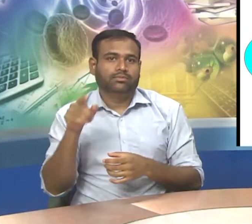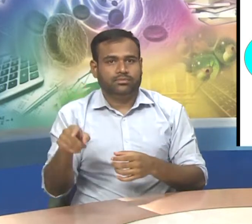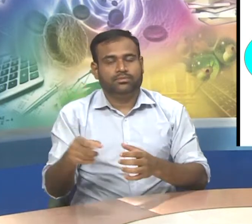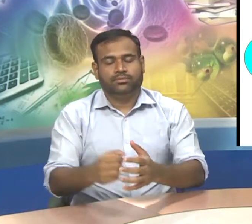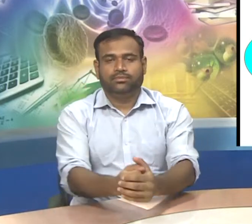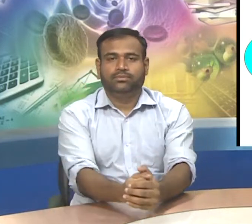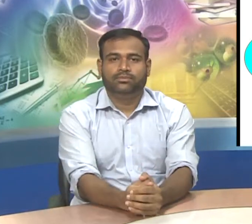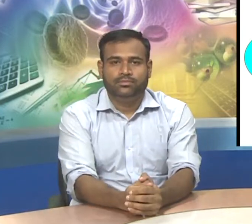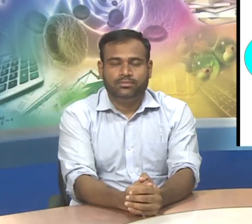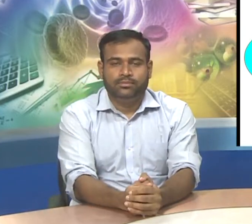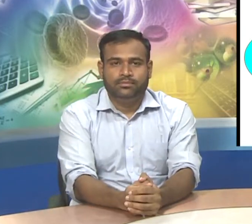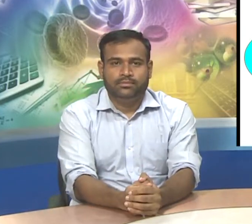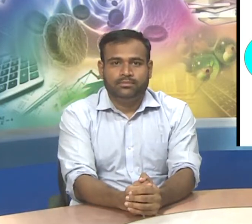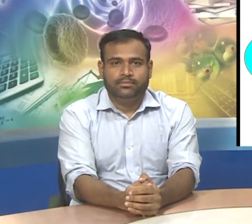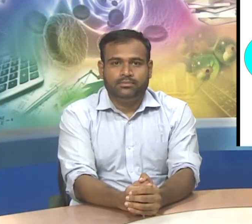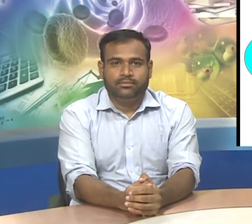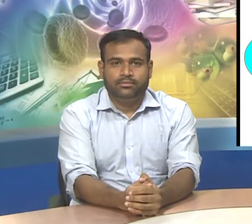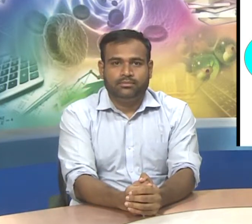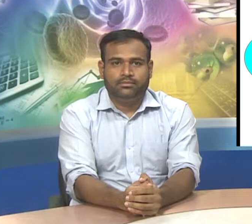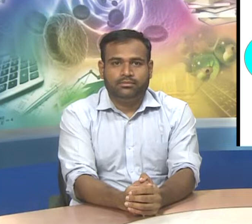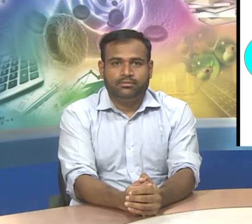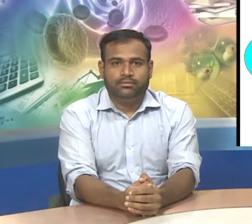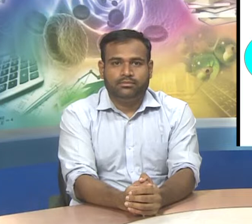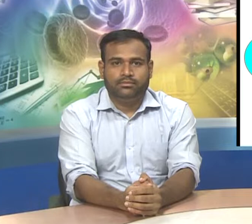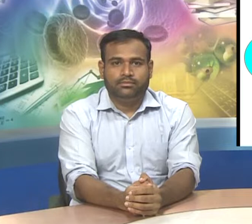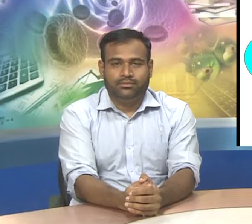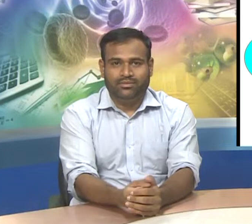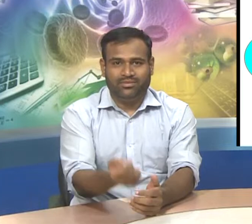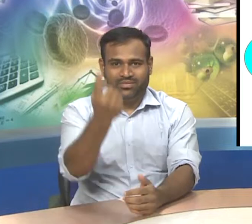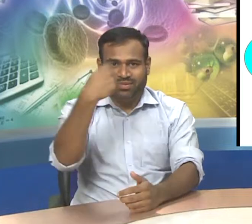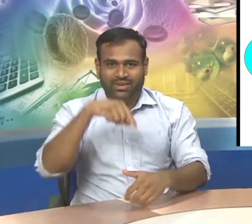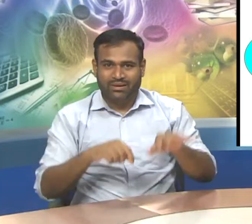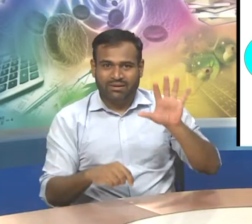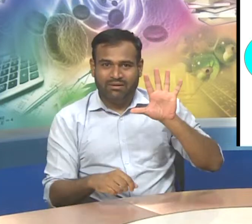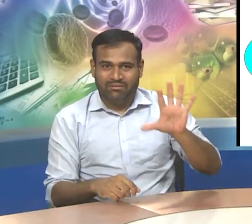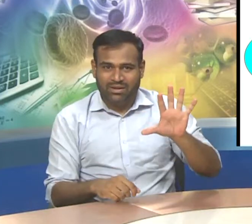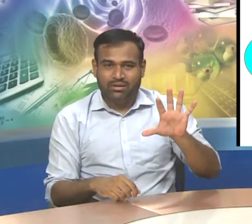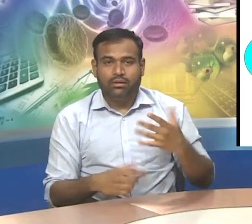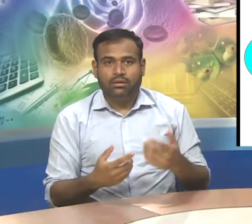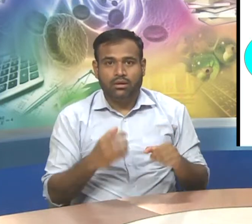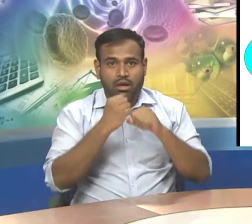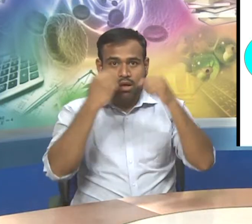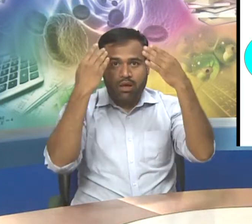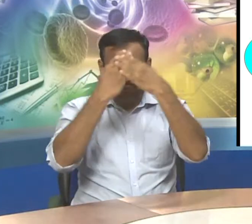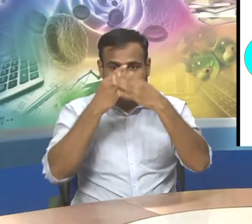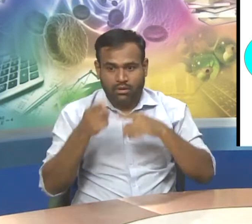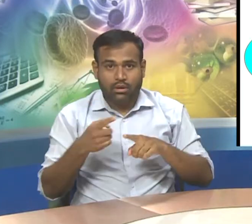So these are basically the 4 powers, and below that you can see the